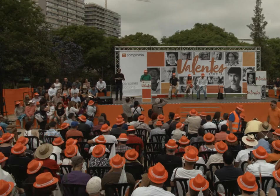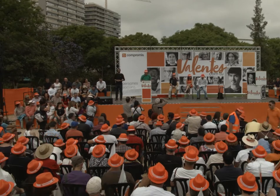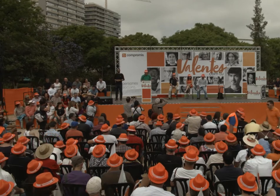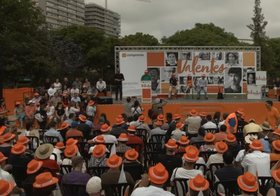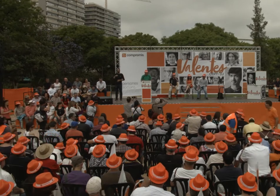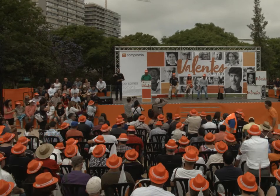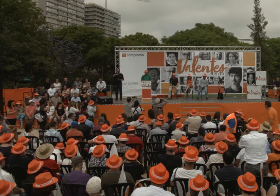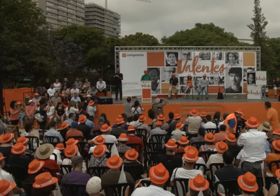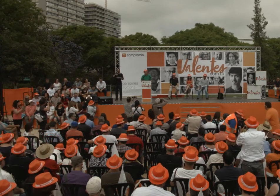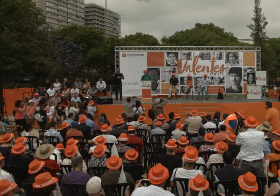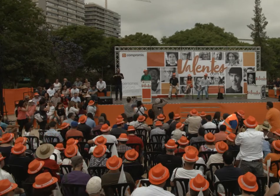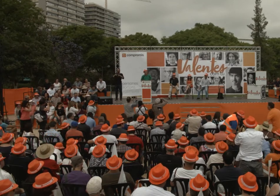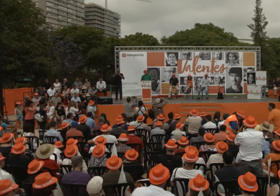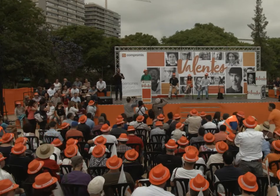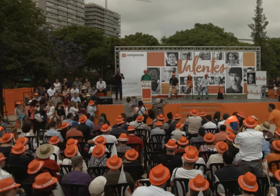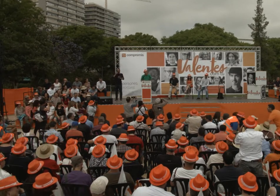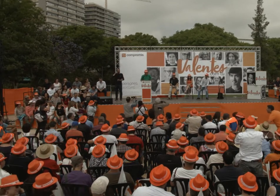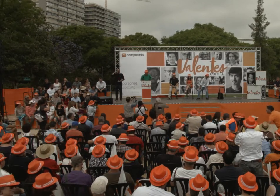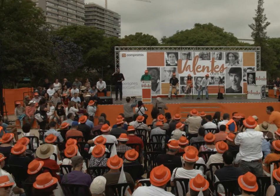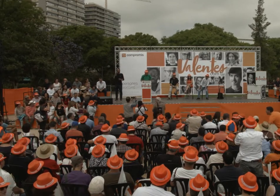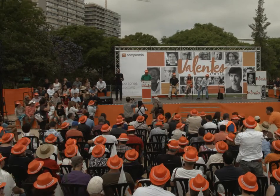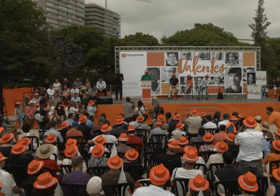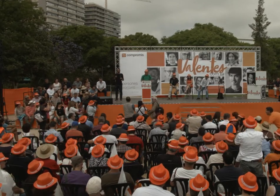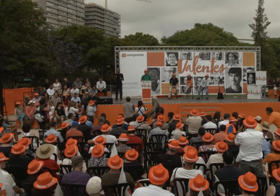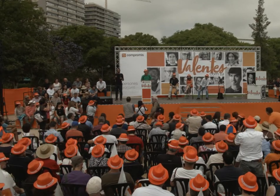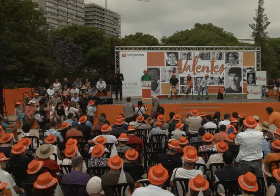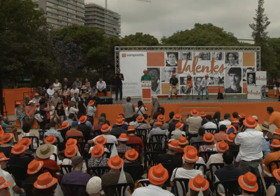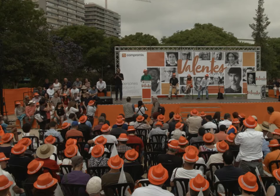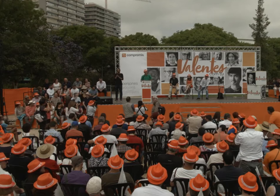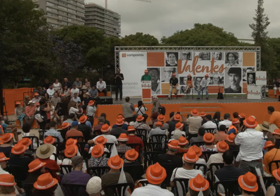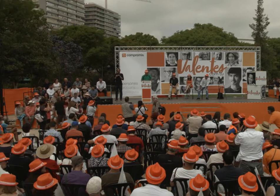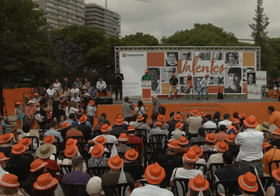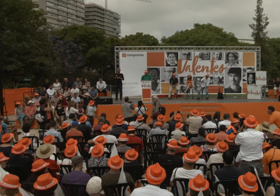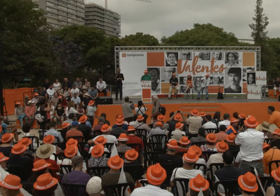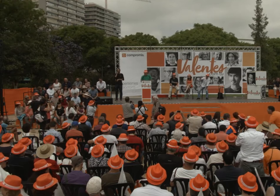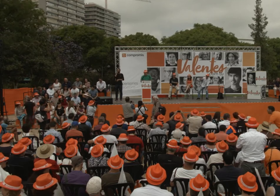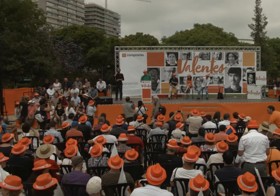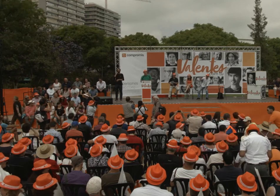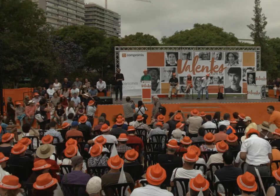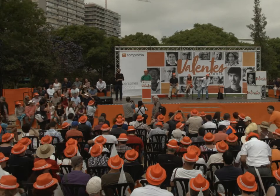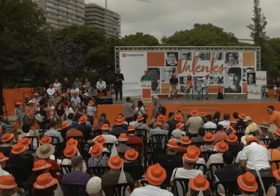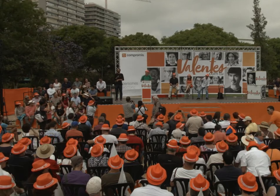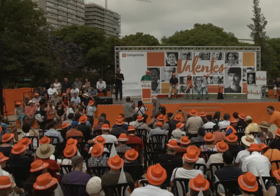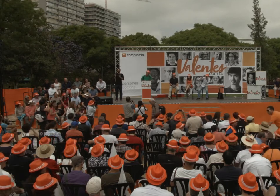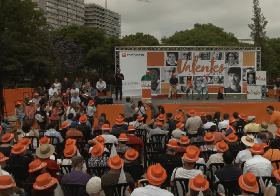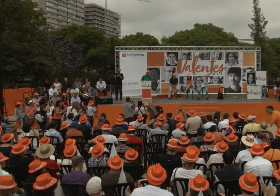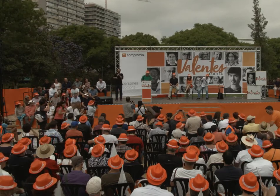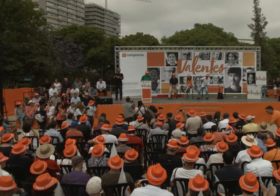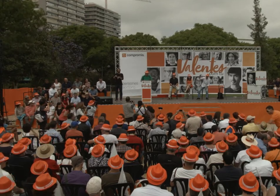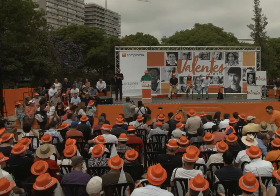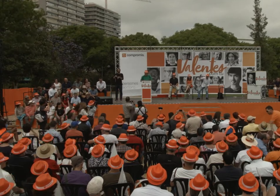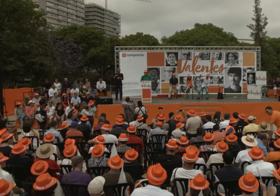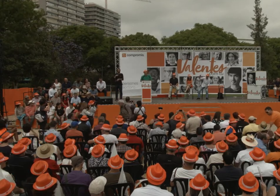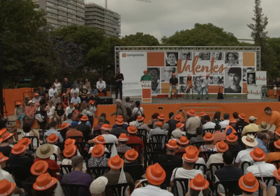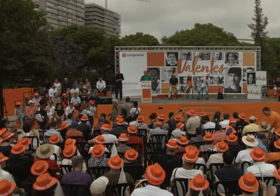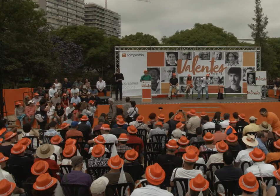celebrem la festa de compromís, el resultat electoral de fa 2 anys. Jo crec que tots estarem